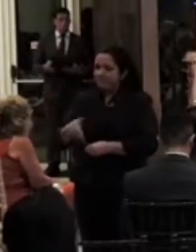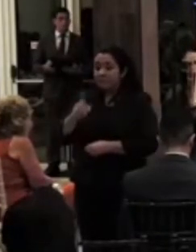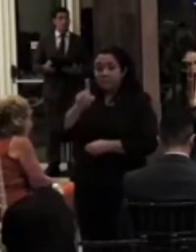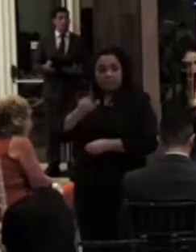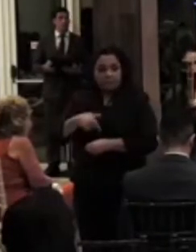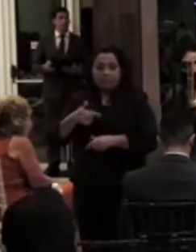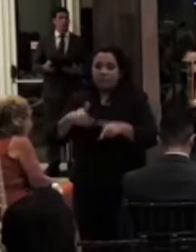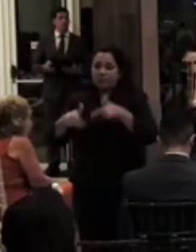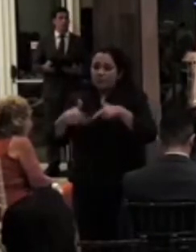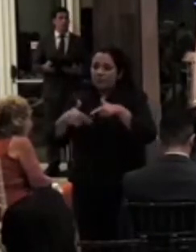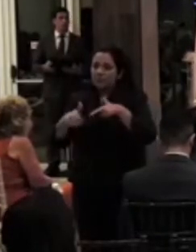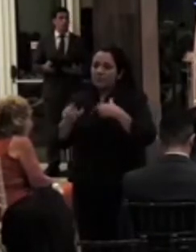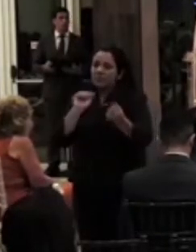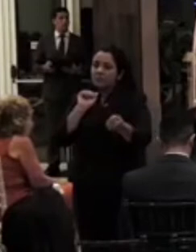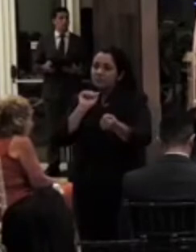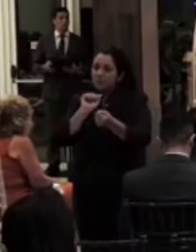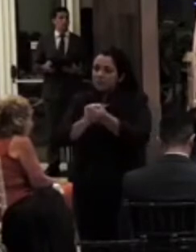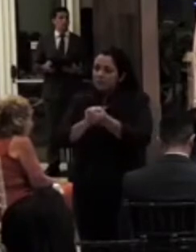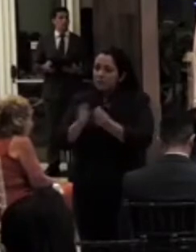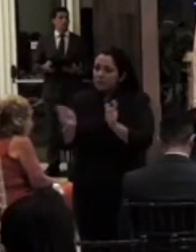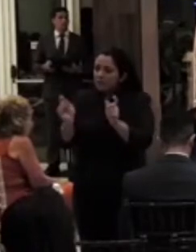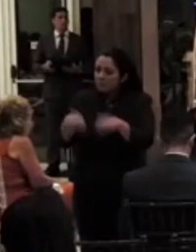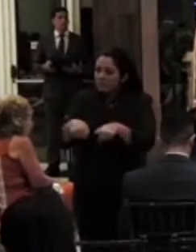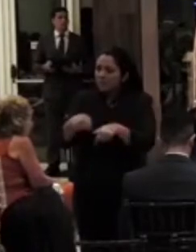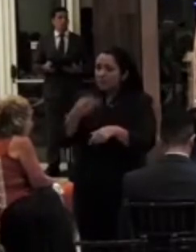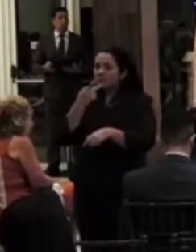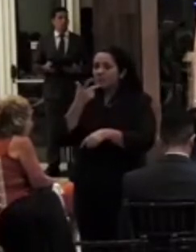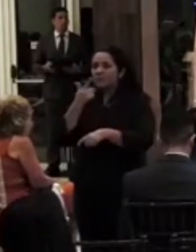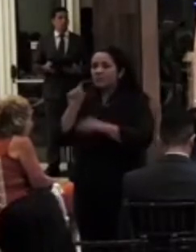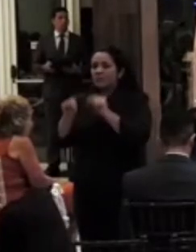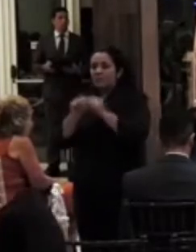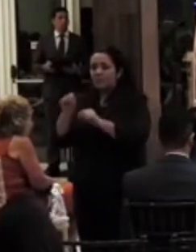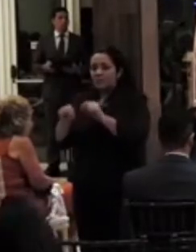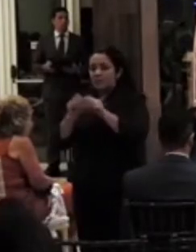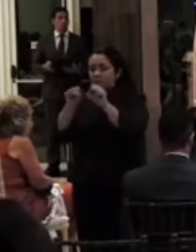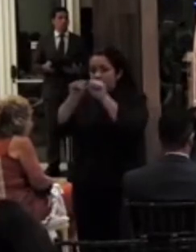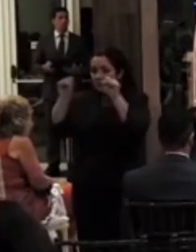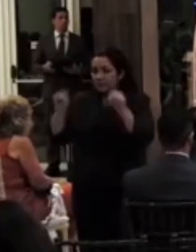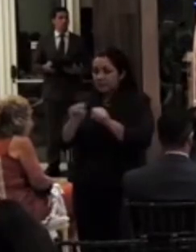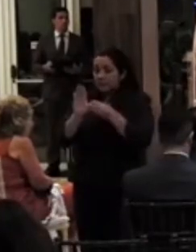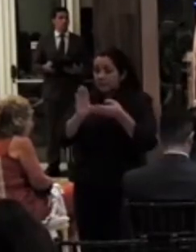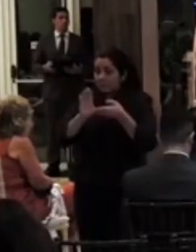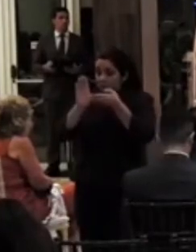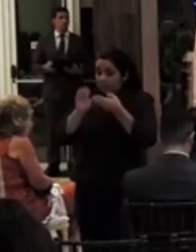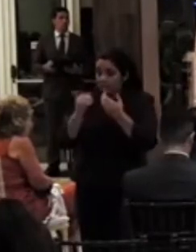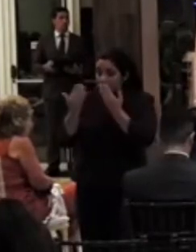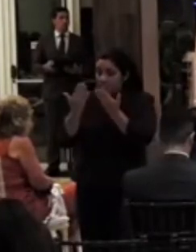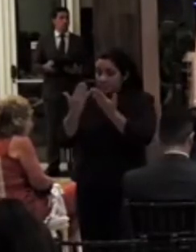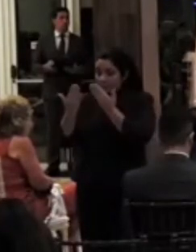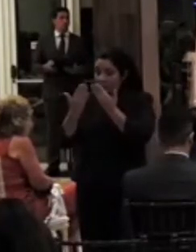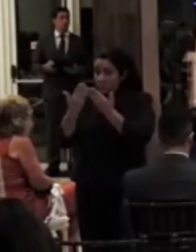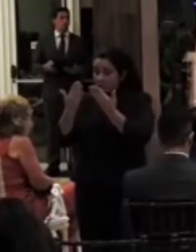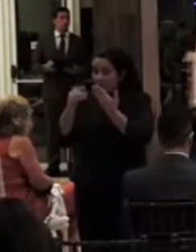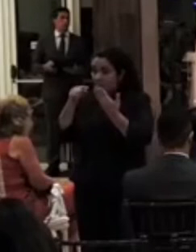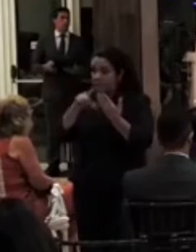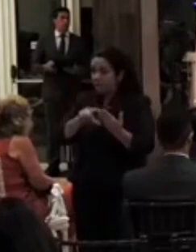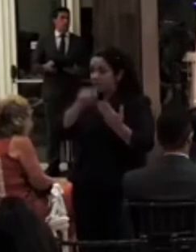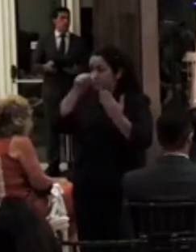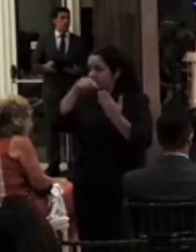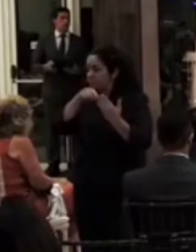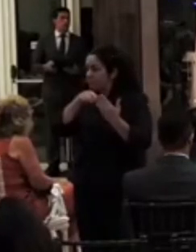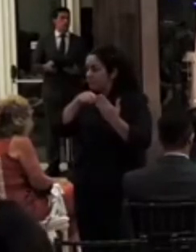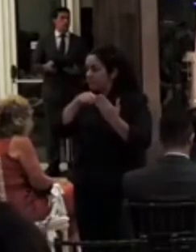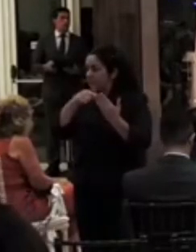em parceria que nos permite afirmar que o Sistema Conselhos de Psicologia está entre as autarquias com